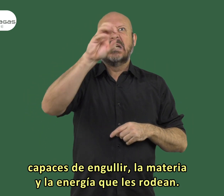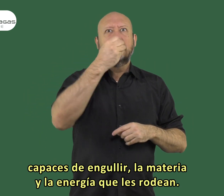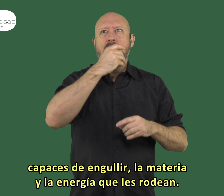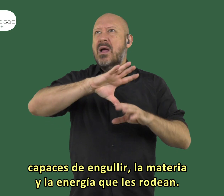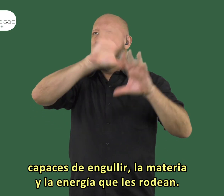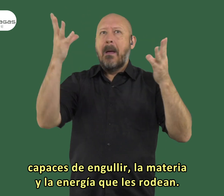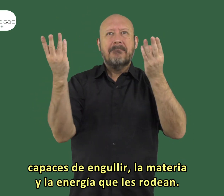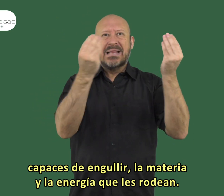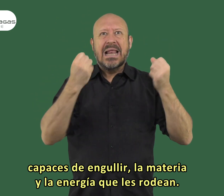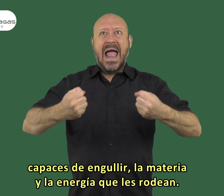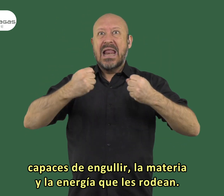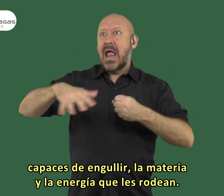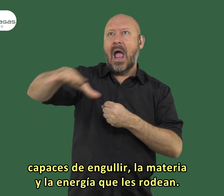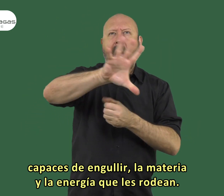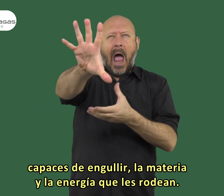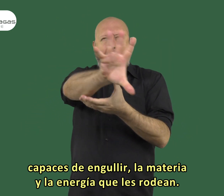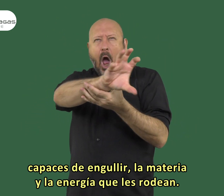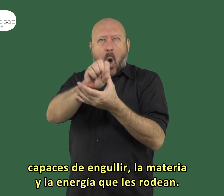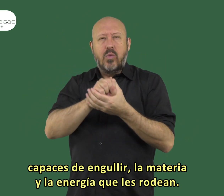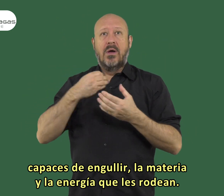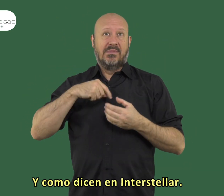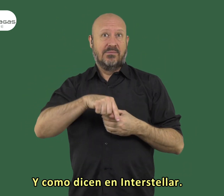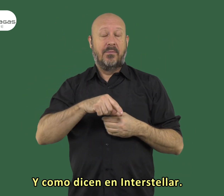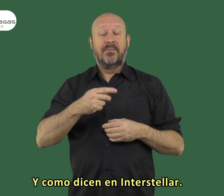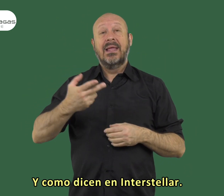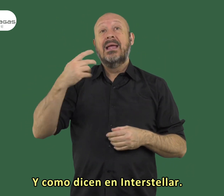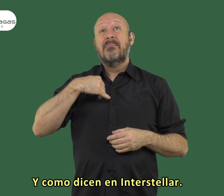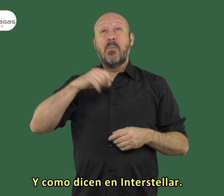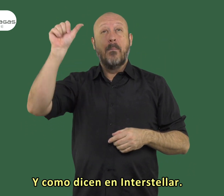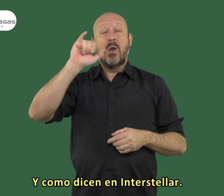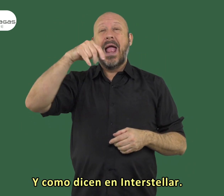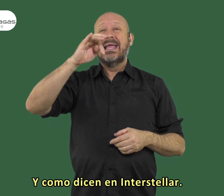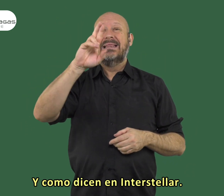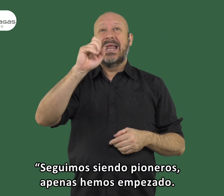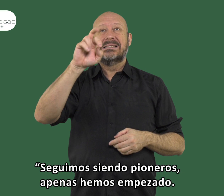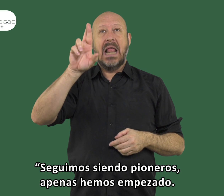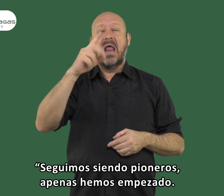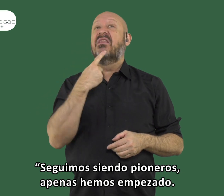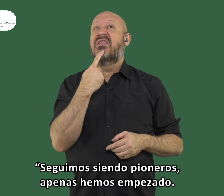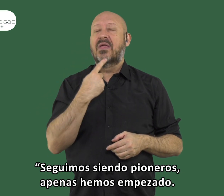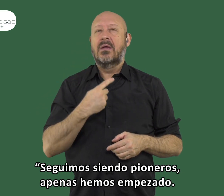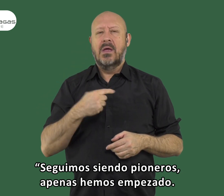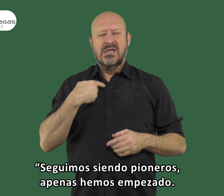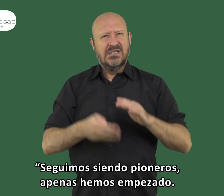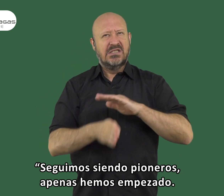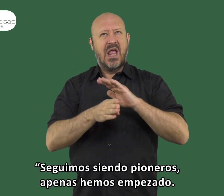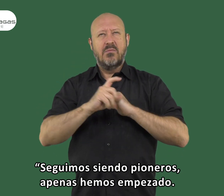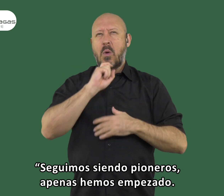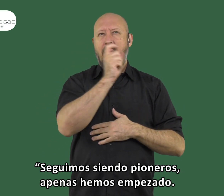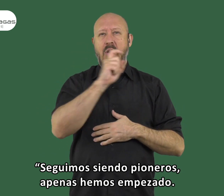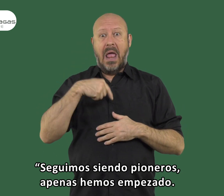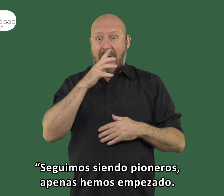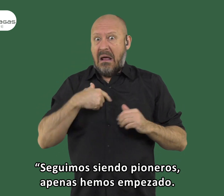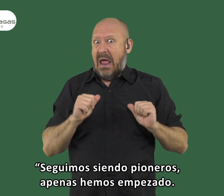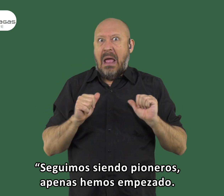comecocos capaces de engullir la materia y la energía que les rodean. Y como dicen en Interestelar, seguimos siendo pioneros.